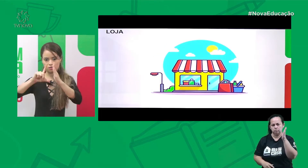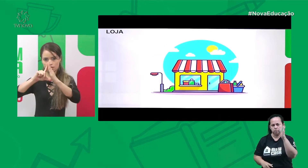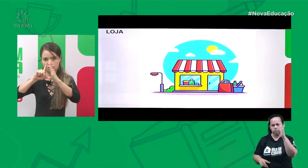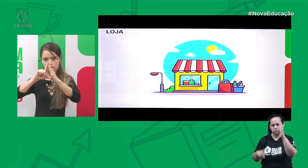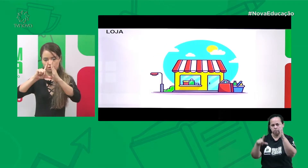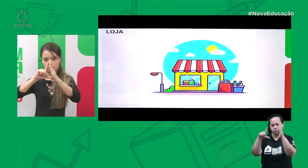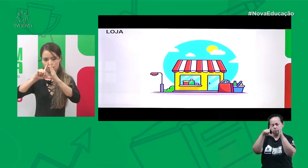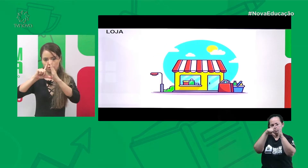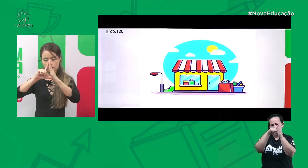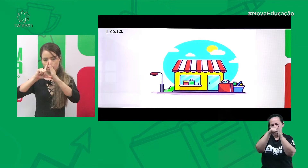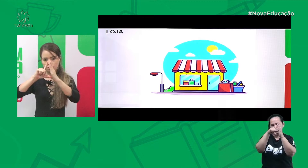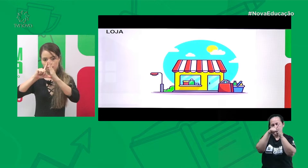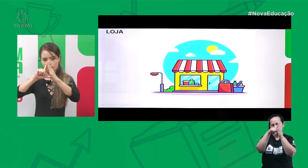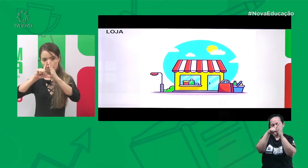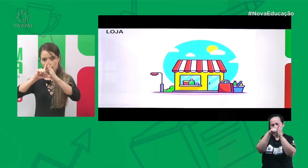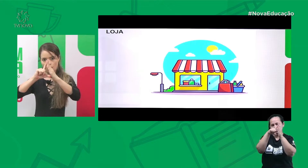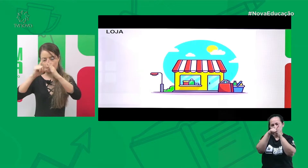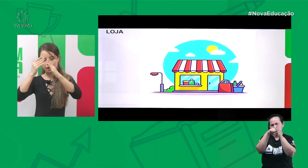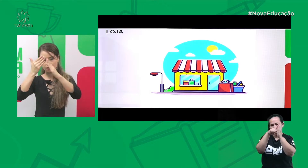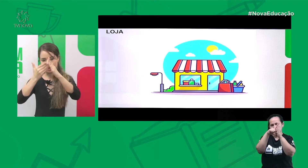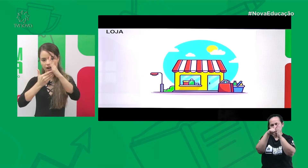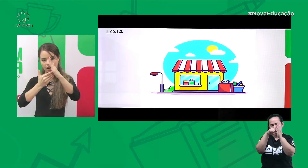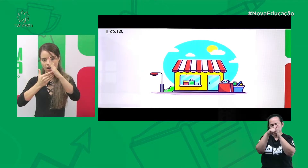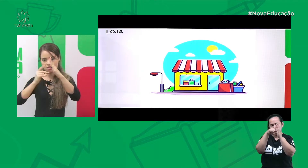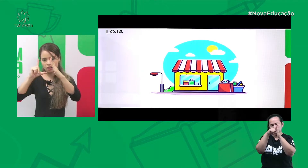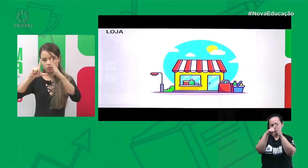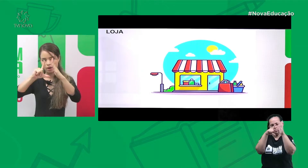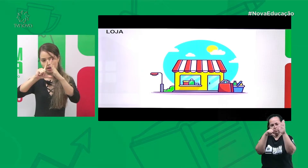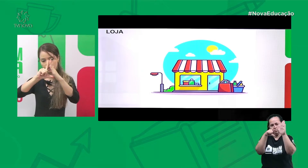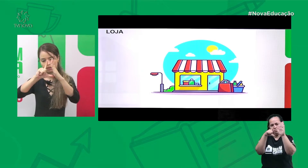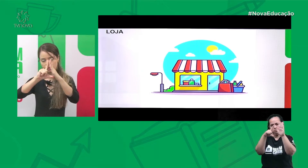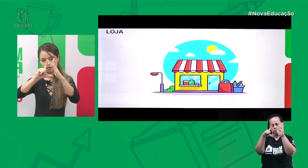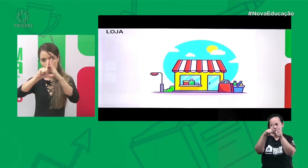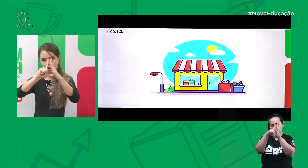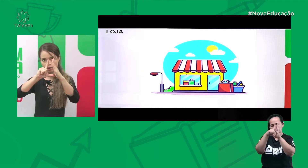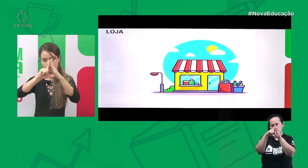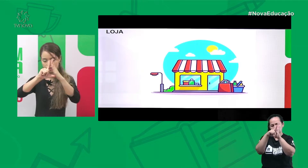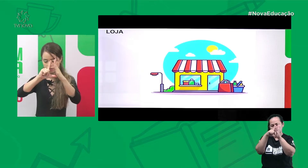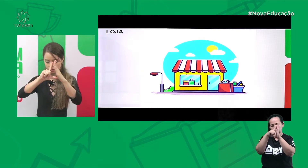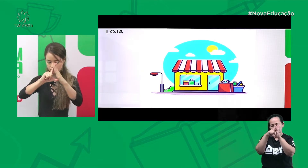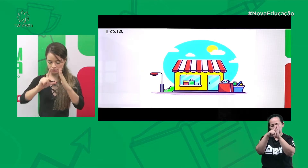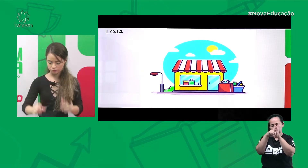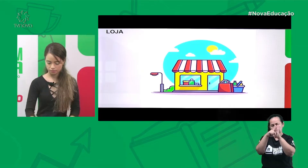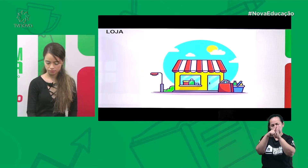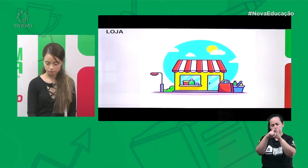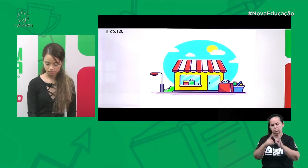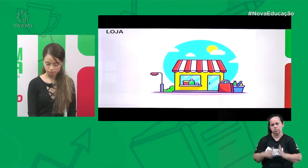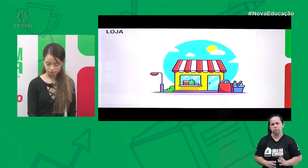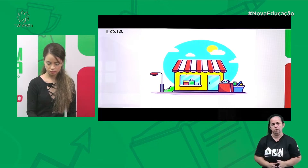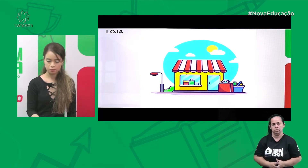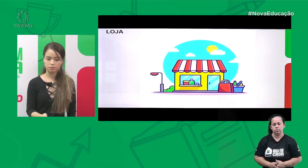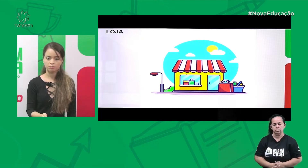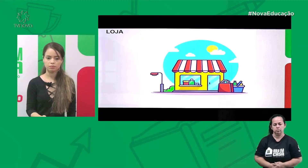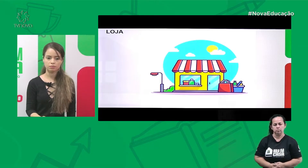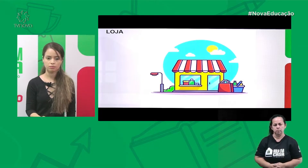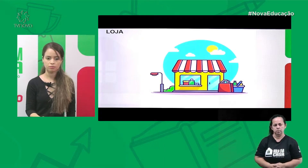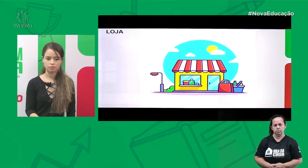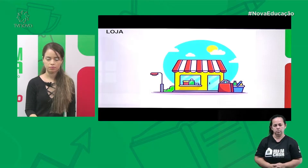Lojas é uma parte da casa e o L, lojas.